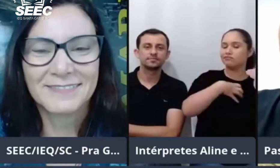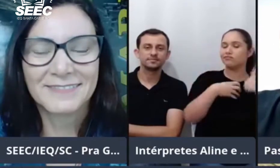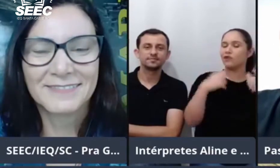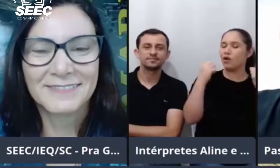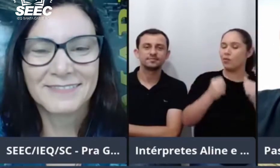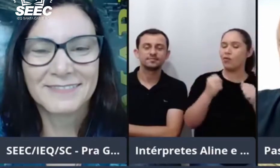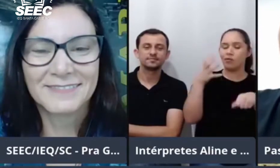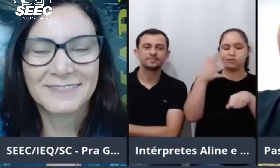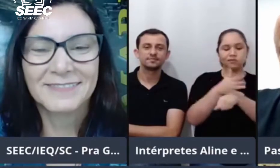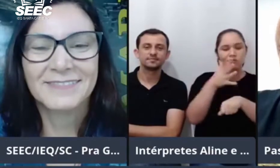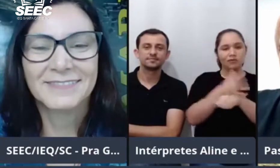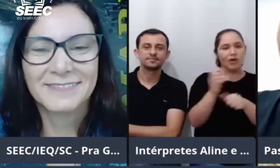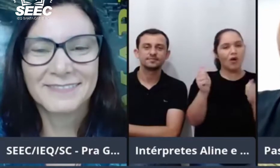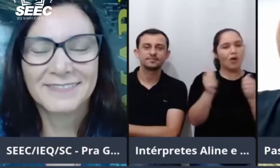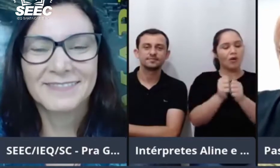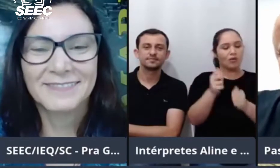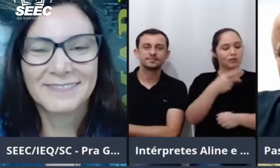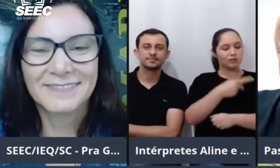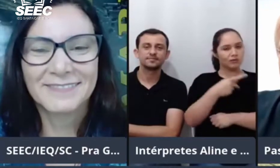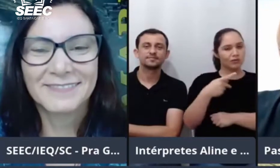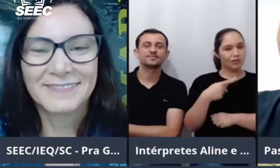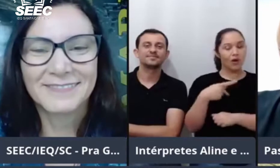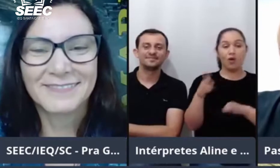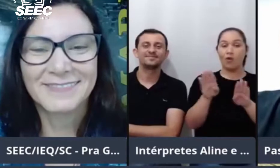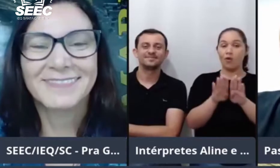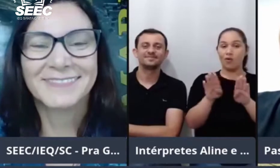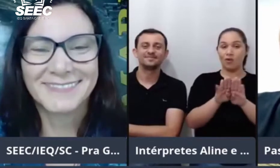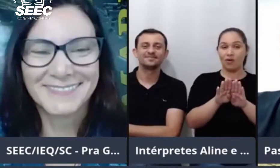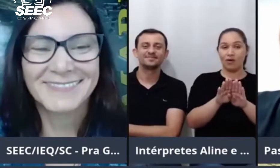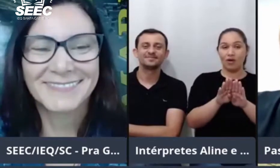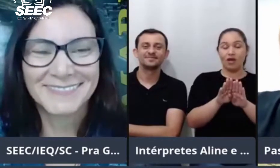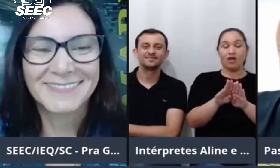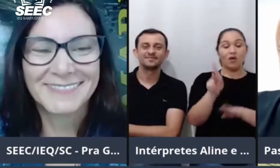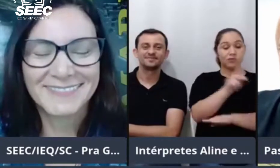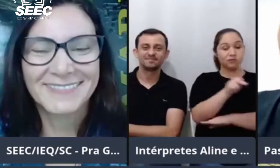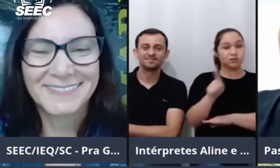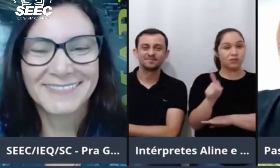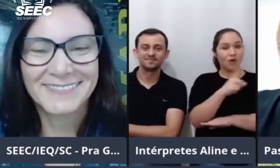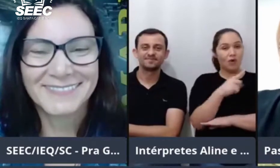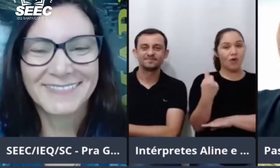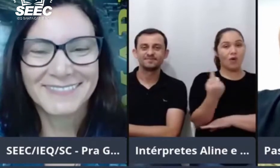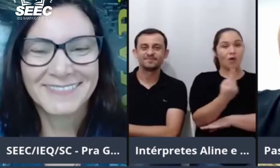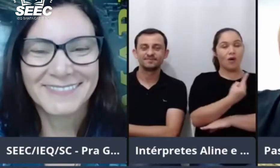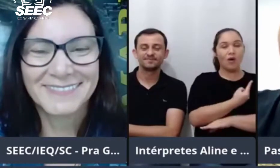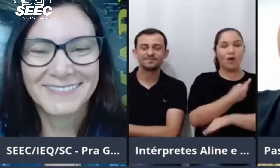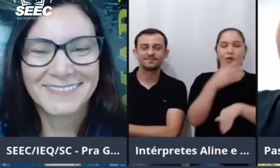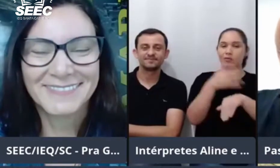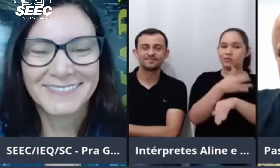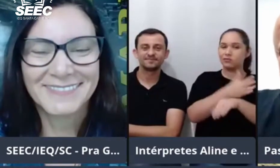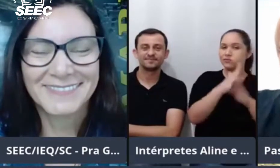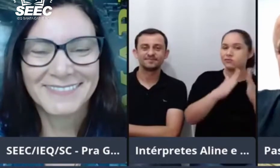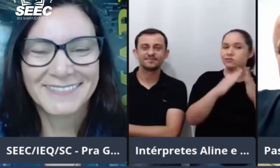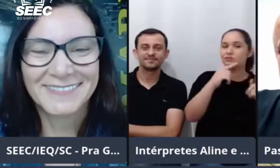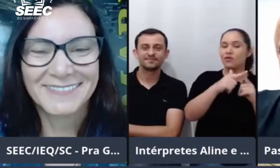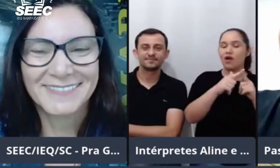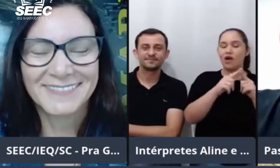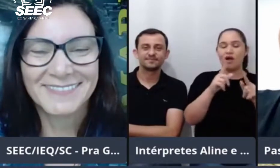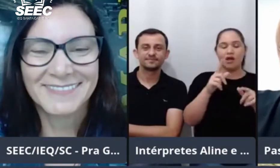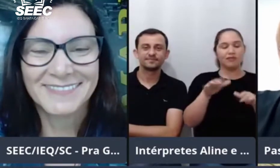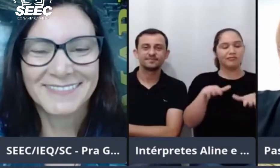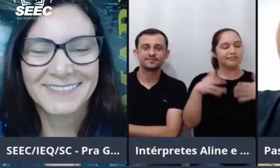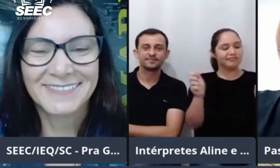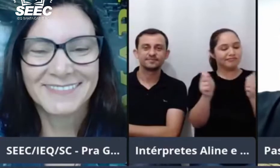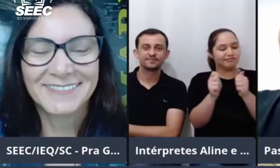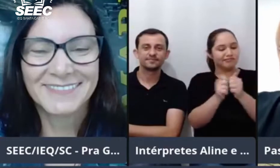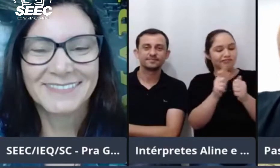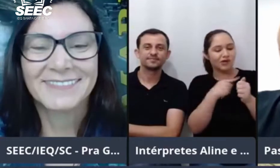pastora na live, né, por nossos professores da nossa igreja, o Rafael, a Aline, né, que fazem um trabalho de excelência junto a